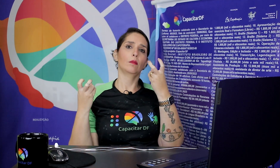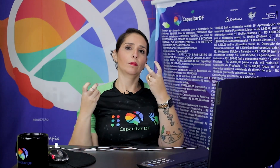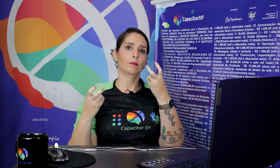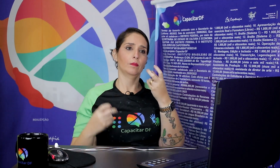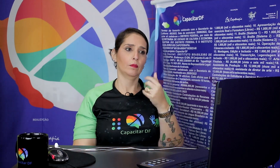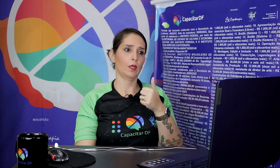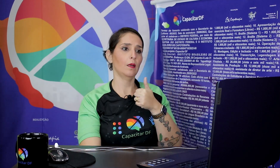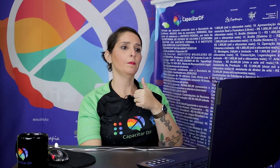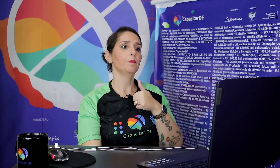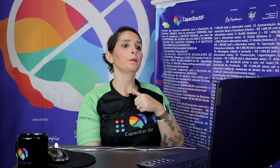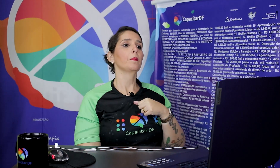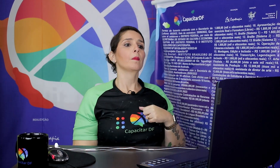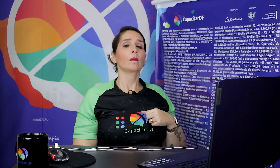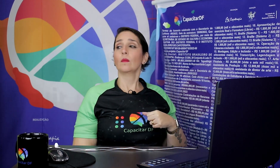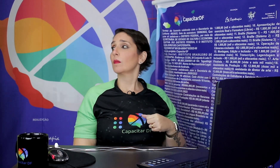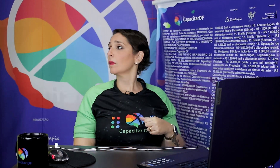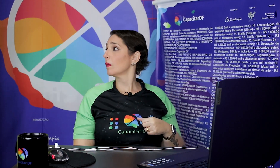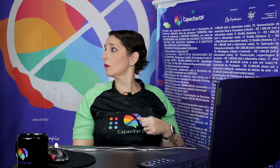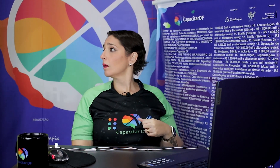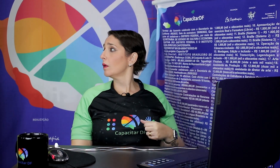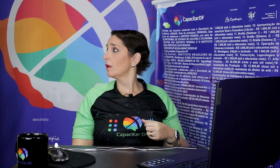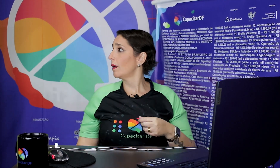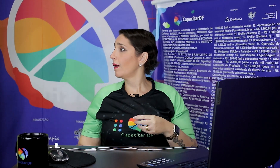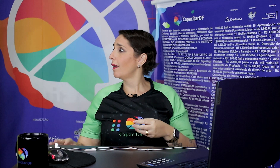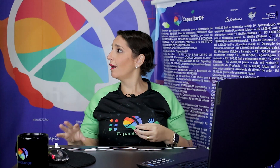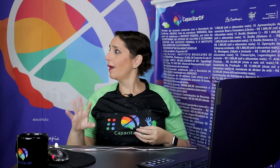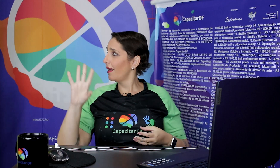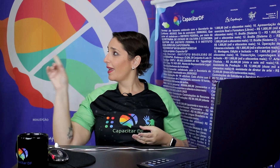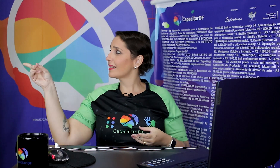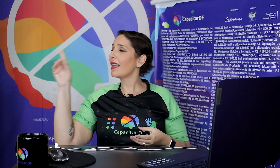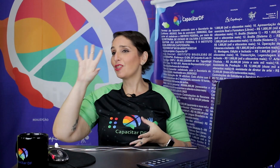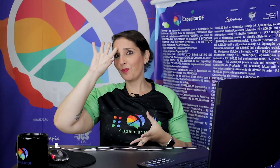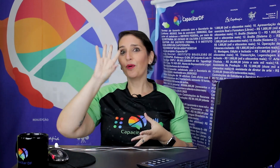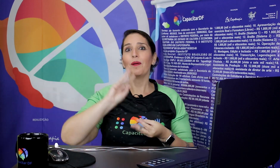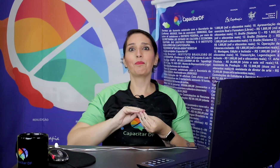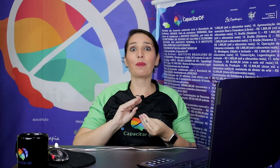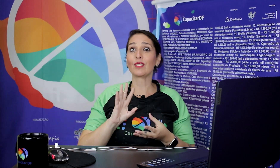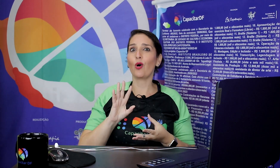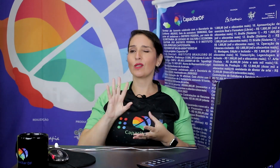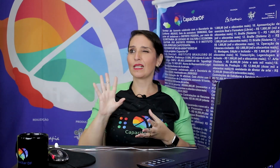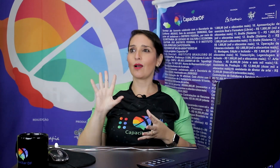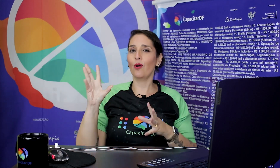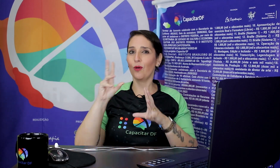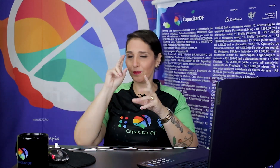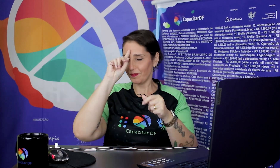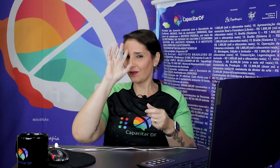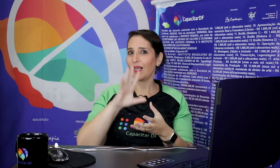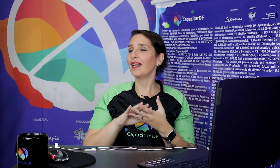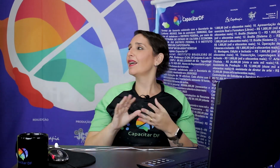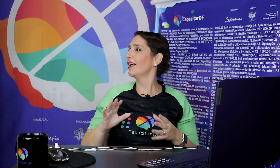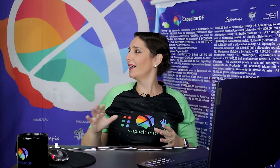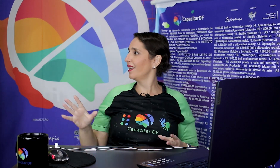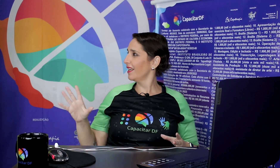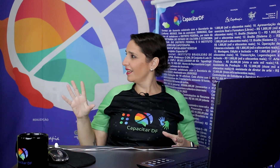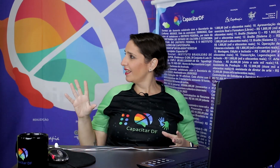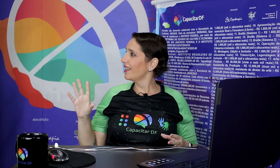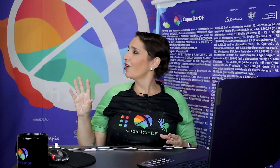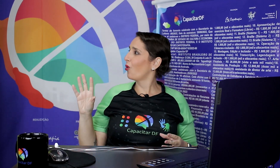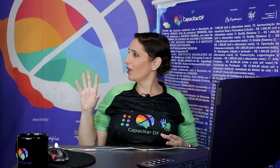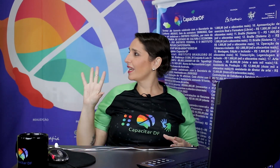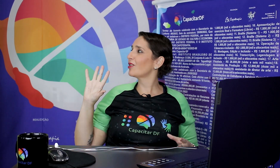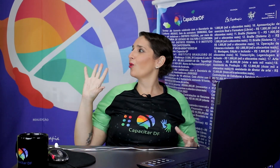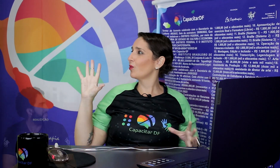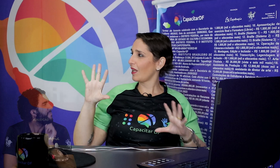perceber, tá? Esse aqui é muito no pescou, né? Tipo, esse é tipo, pescou, sacou, ligou, tá na